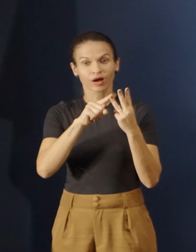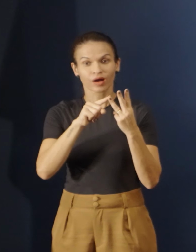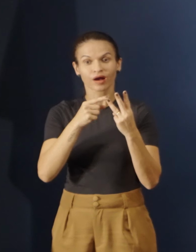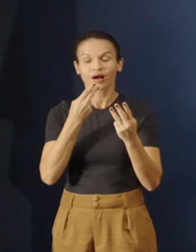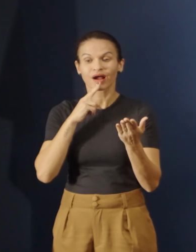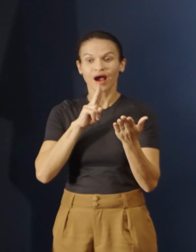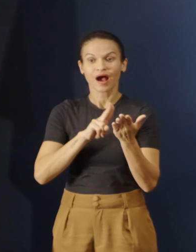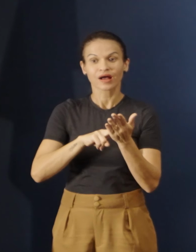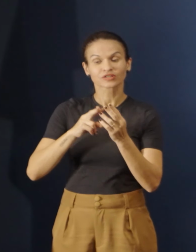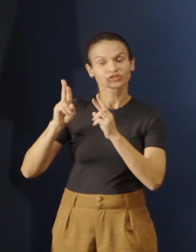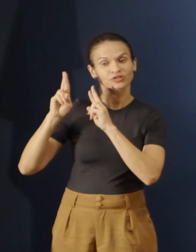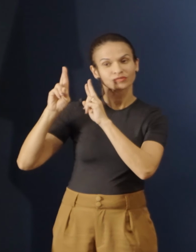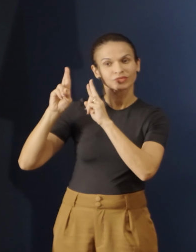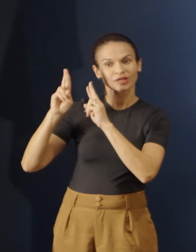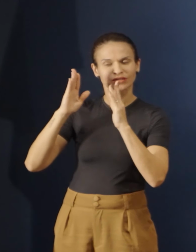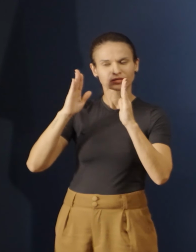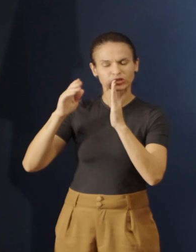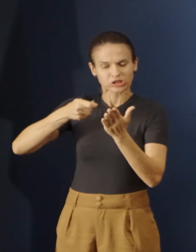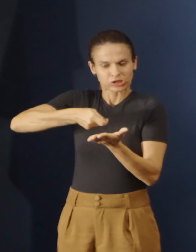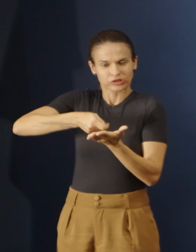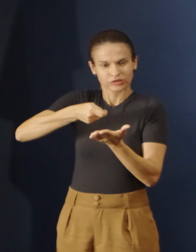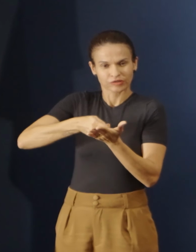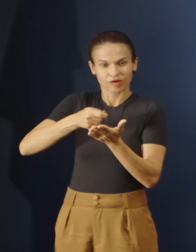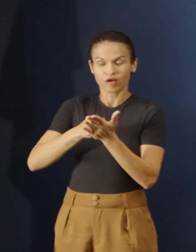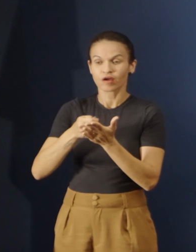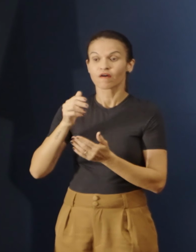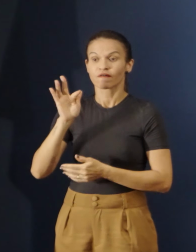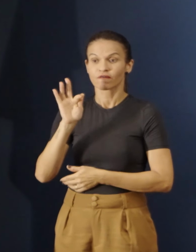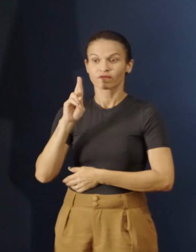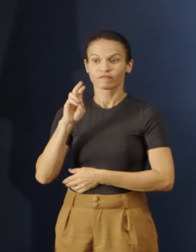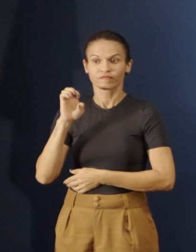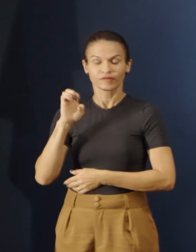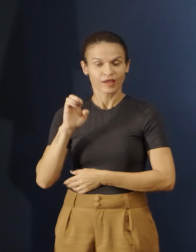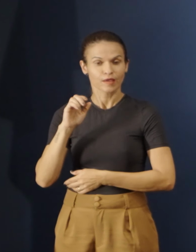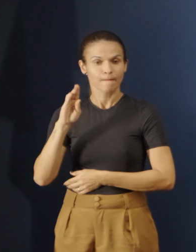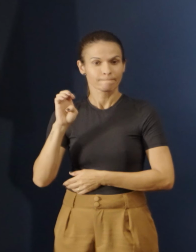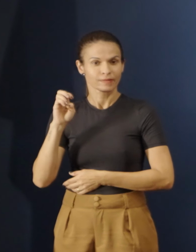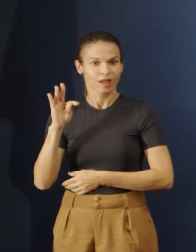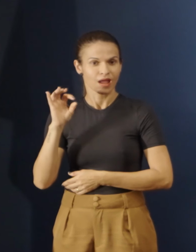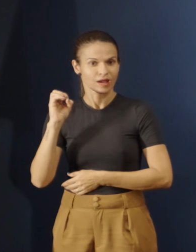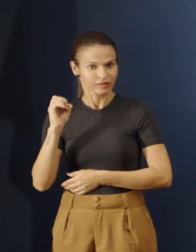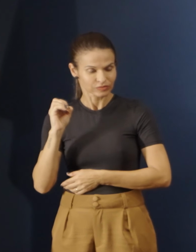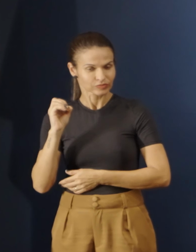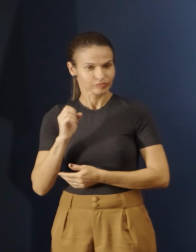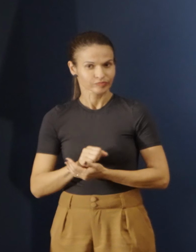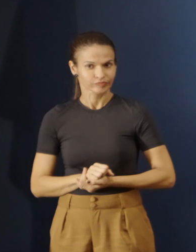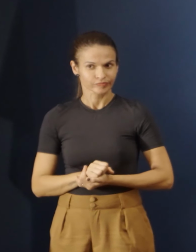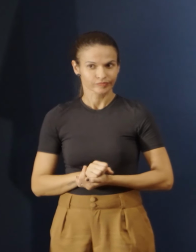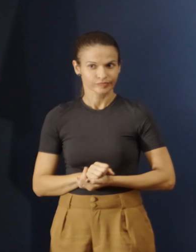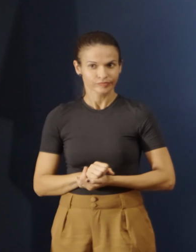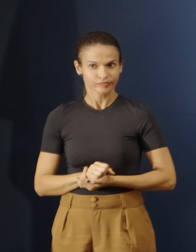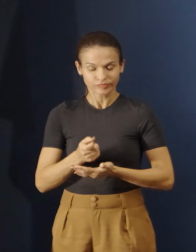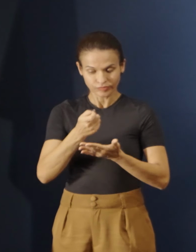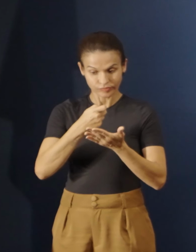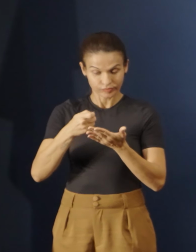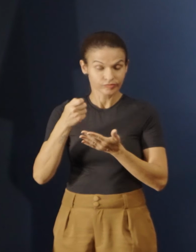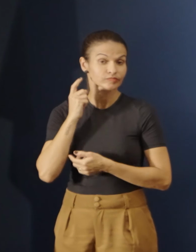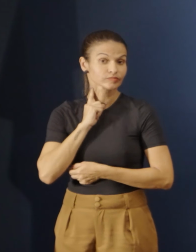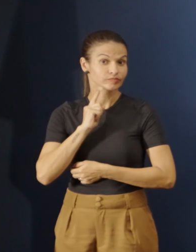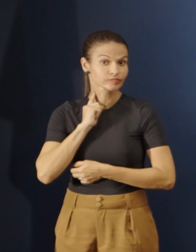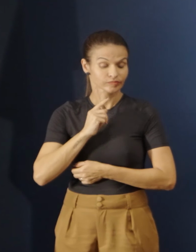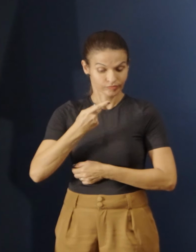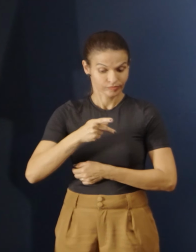de Esperança em Tempos de Ditadura. Frei Beto e Leonardo Boff escrevem ao seu. O Frei Beto, escritor mineiro, está